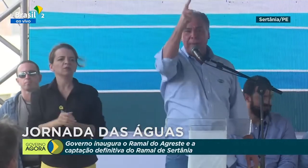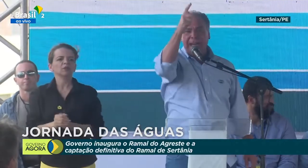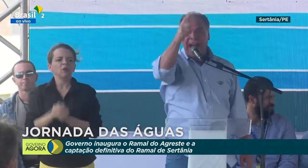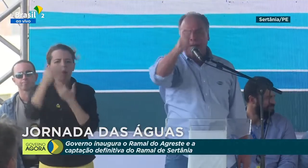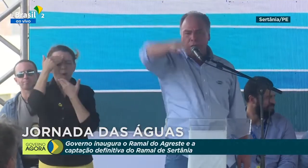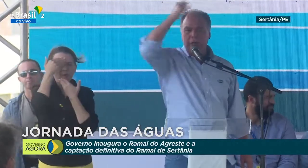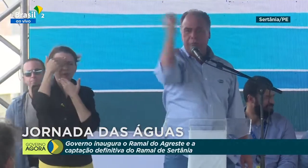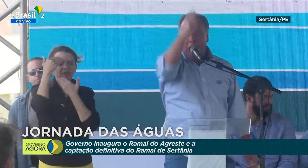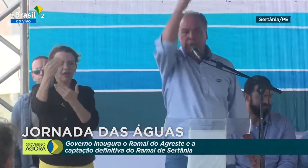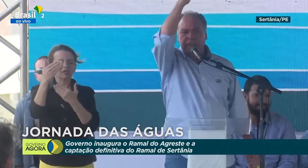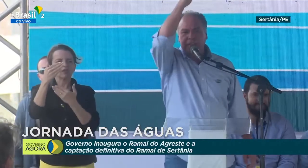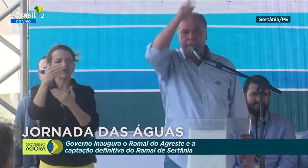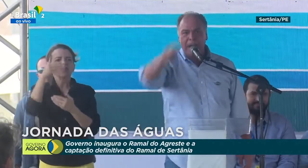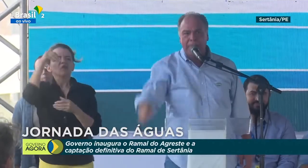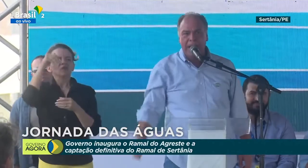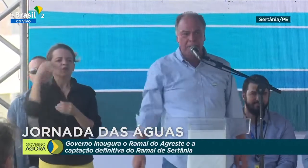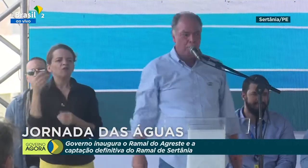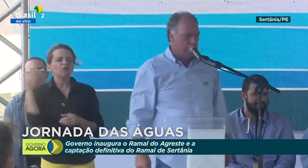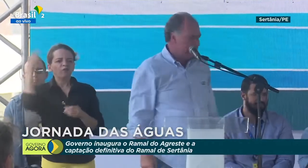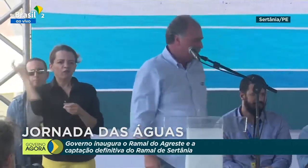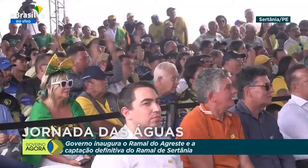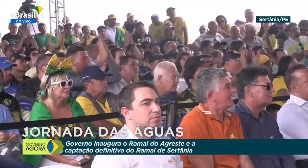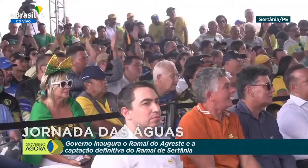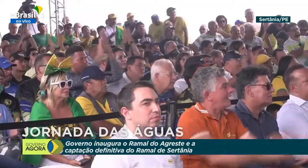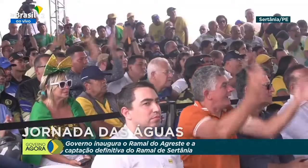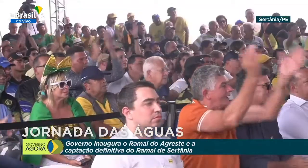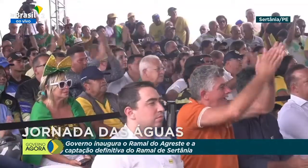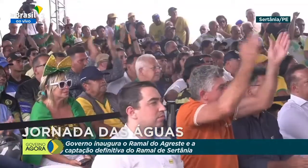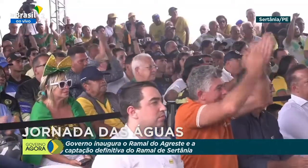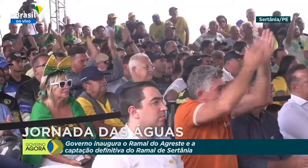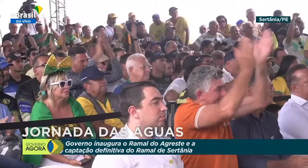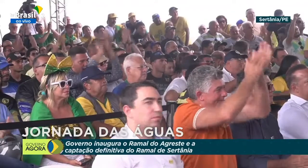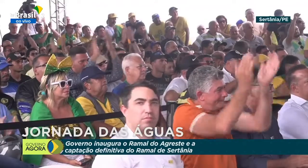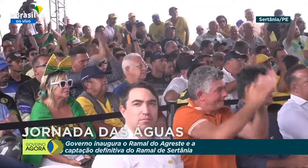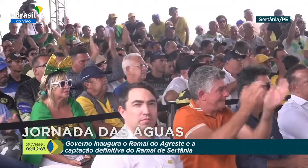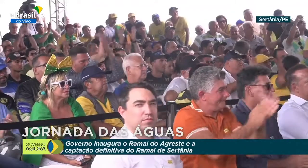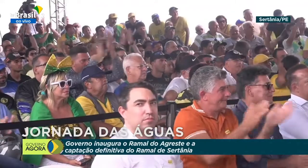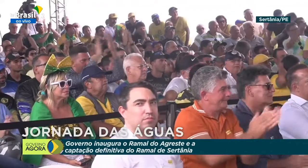Muito obrigado. Volte sempre a Pernambuco.